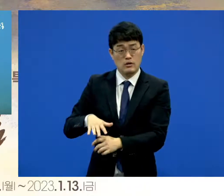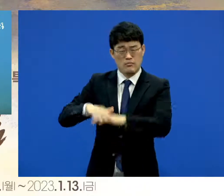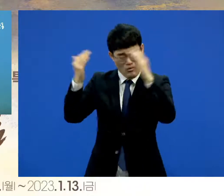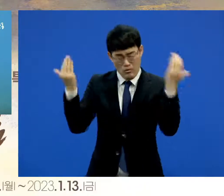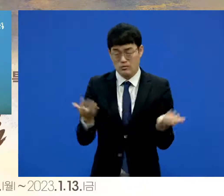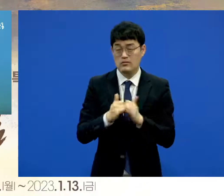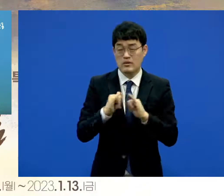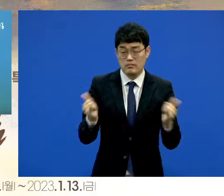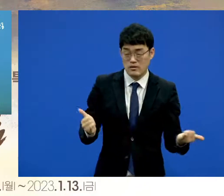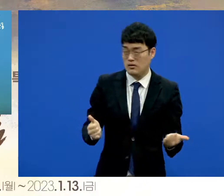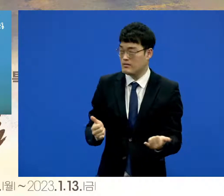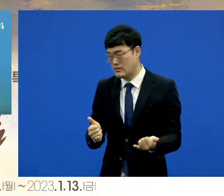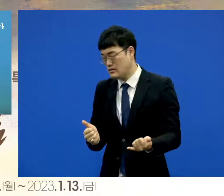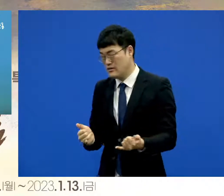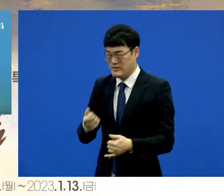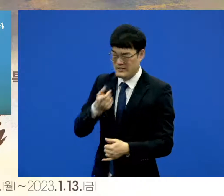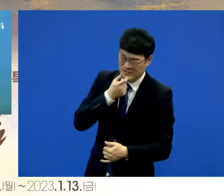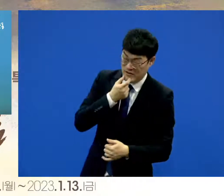길이 오락가락.